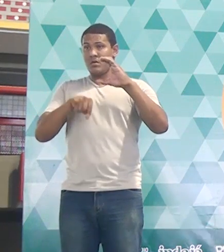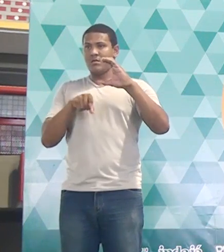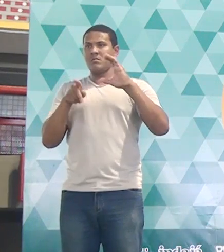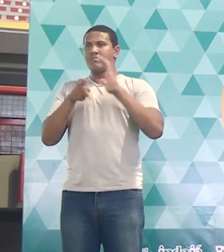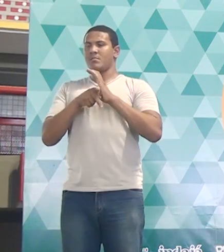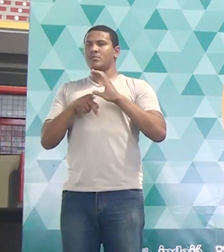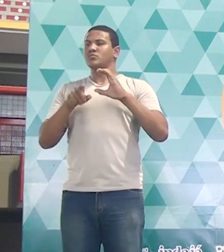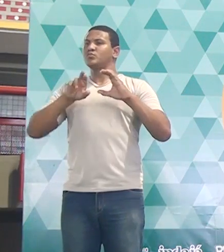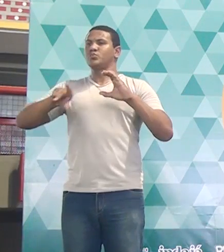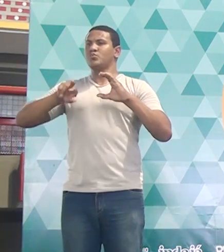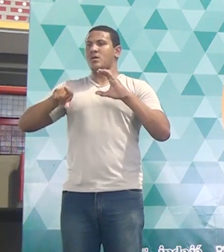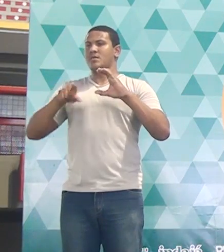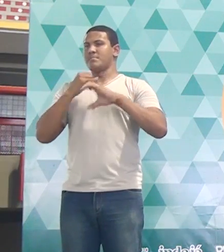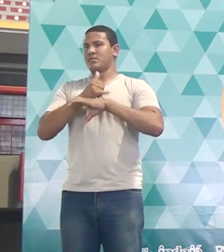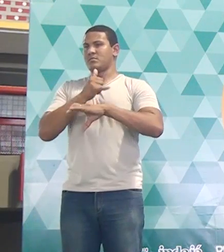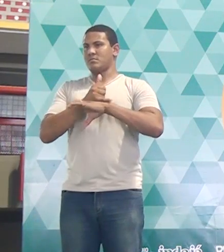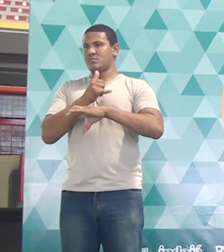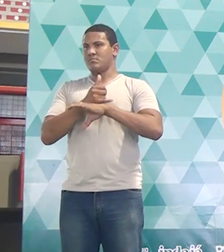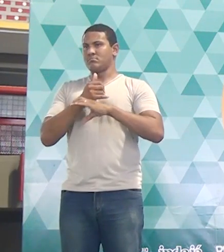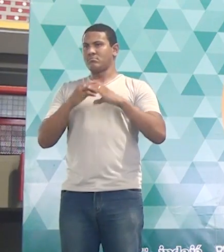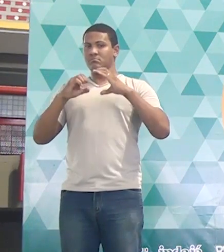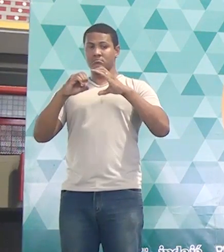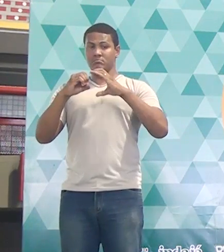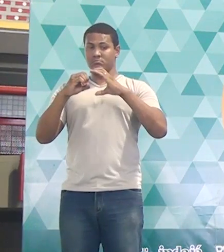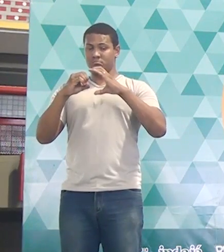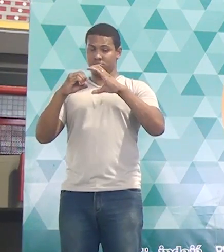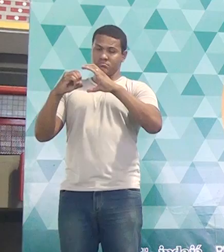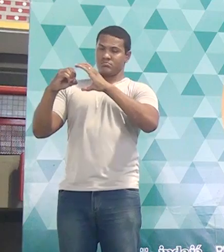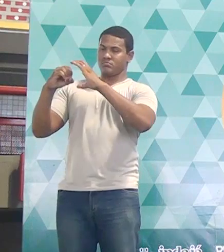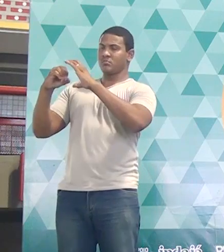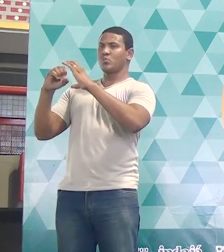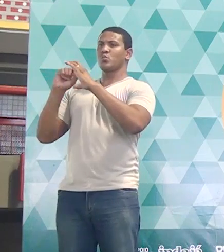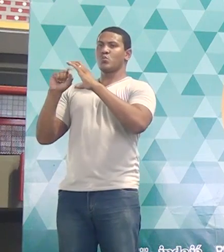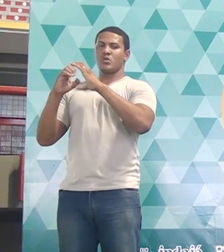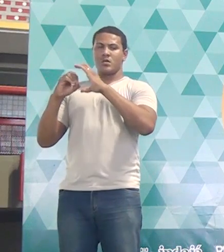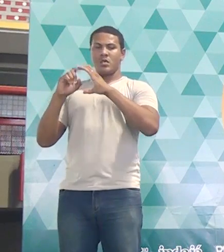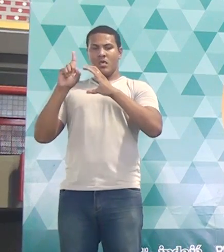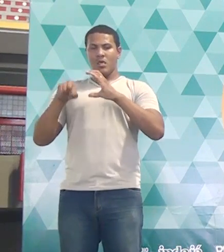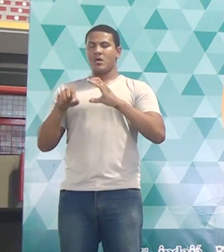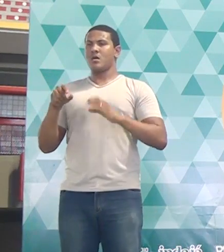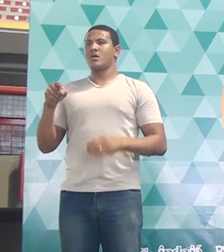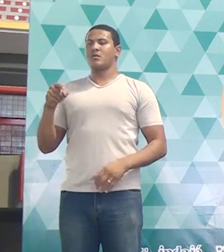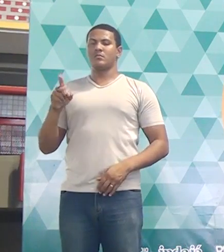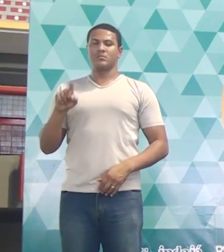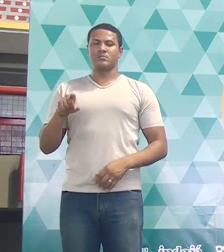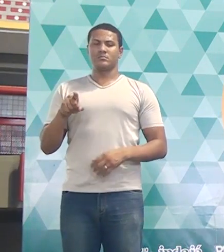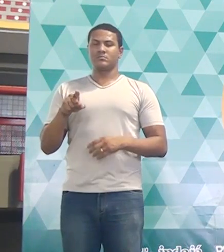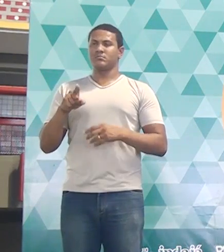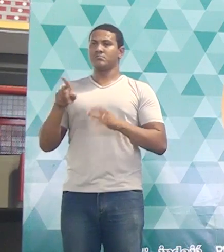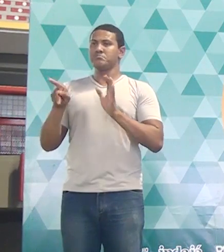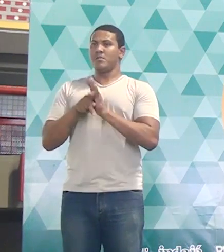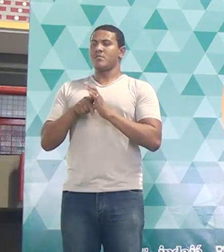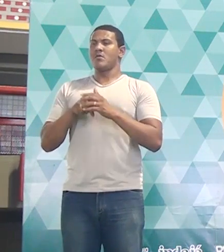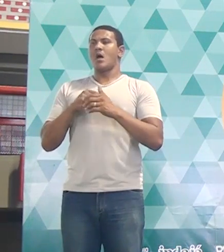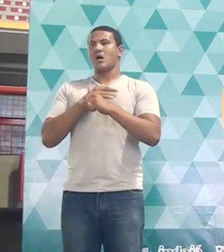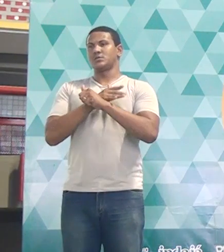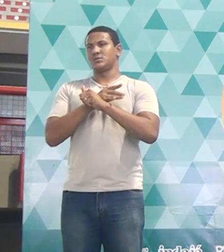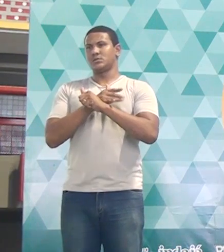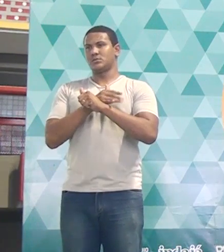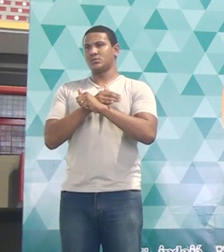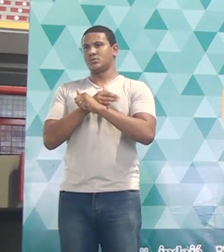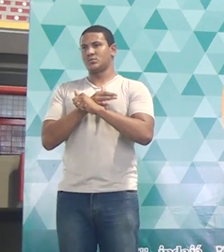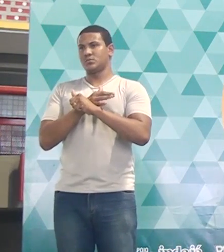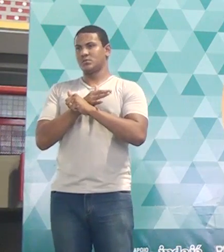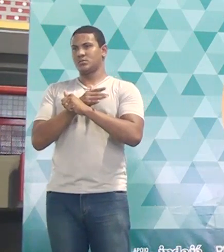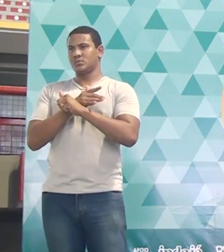Portanto, quando você tem a combinação oxigênio mais ametal, significa que o óxido é ácido. Esse óxido aí é